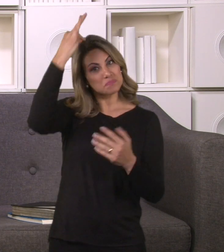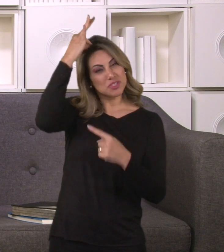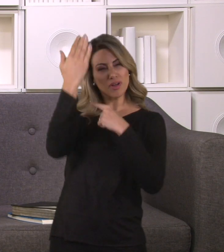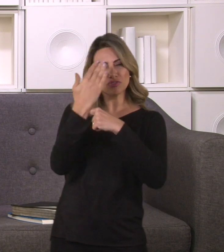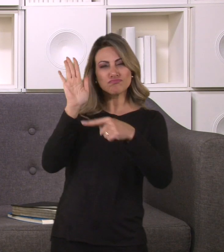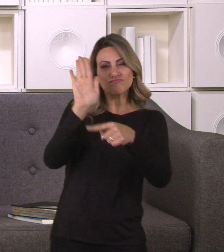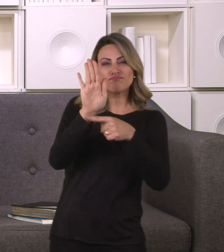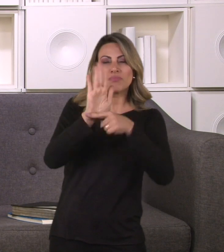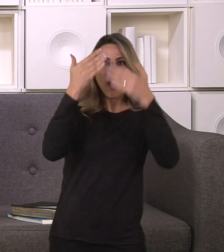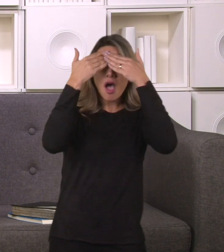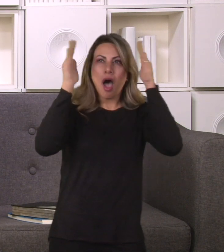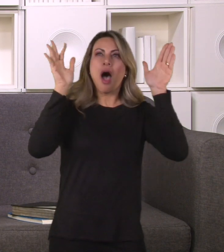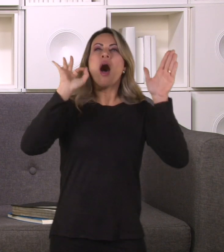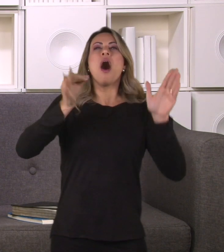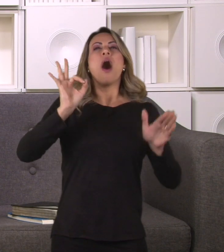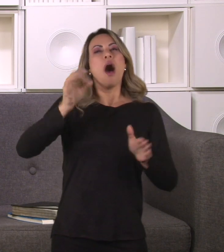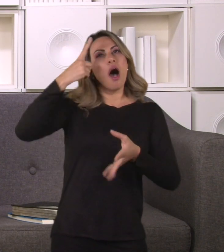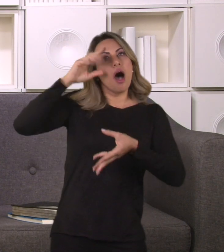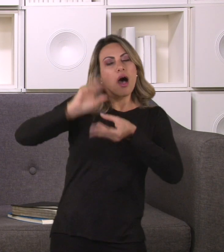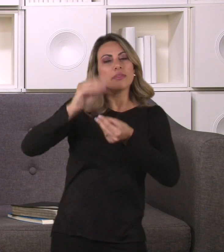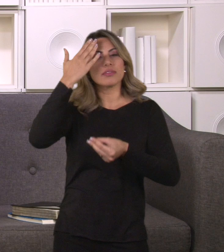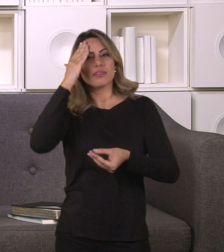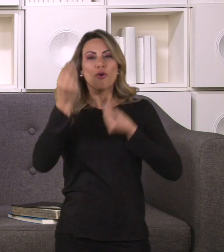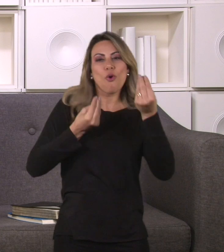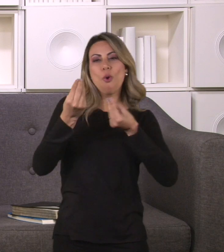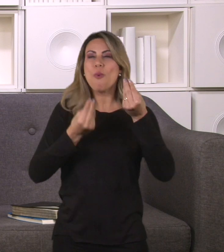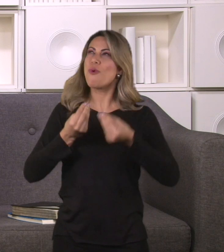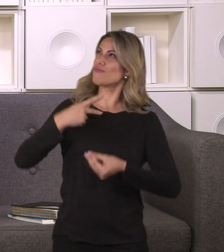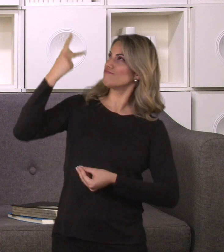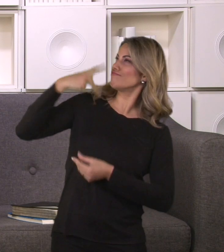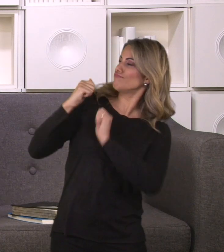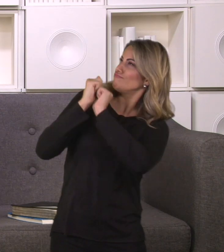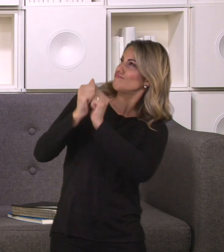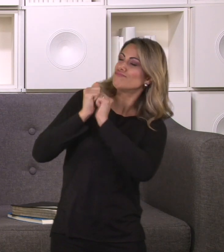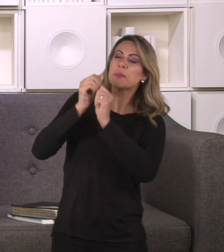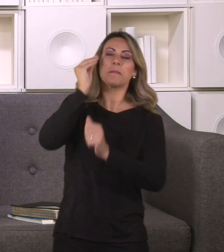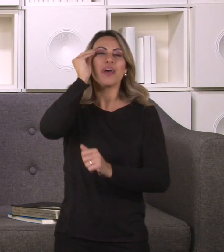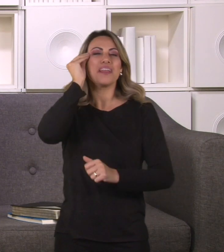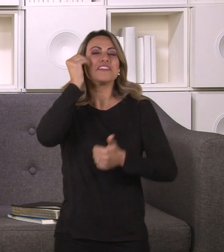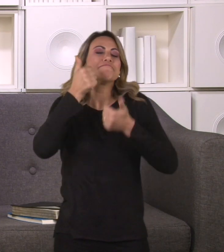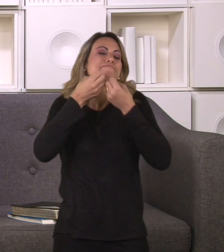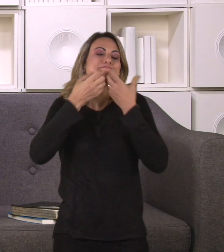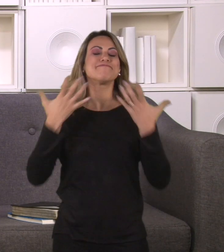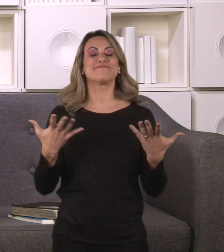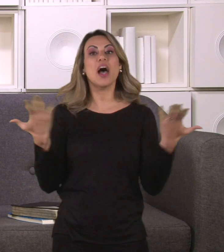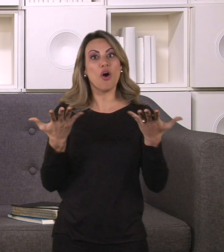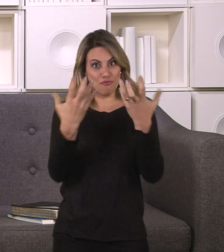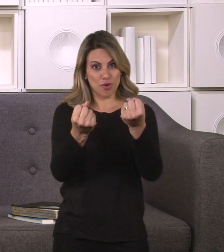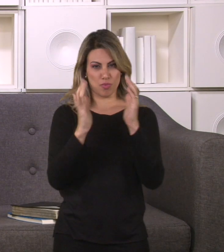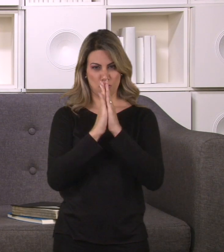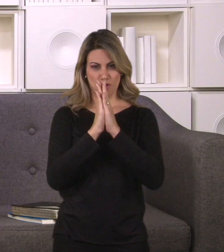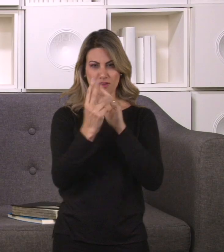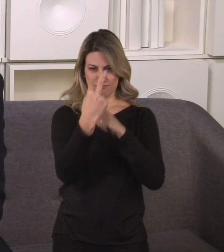de Deus para as nossas experiências com Deus, o nosso Pai. Queria convidar você para orar junto